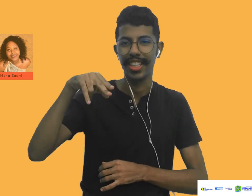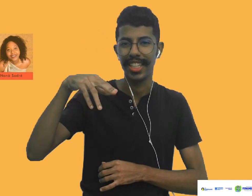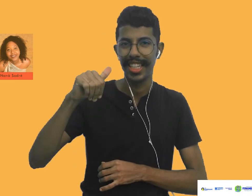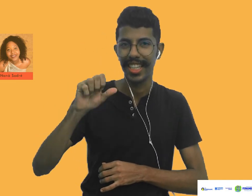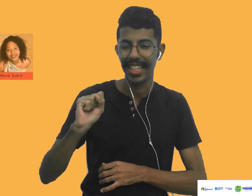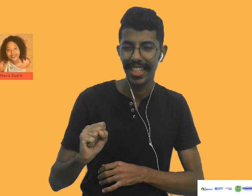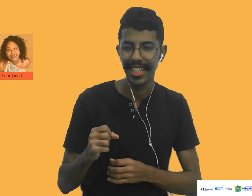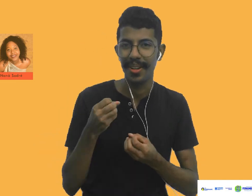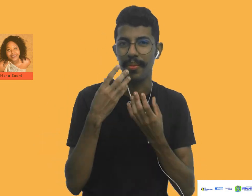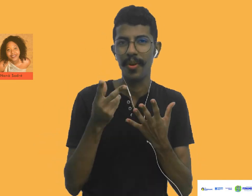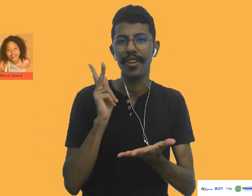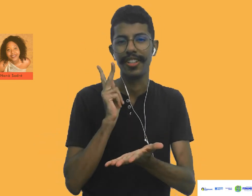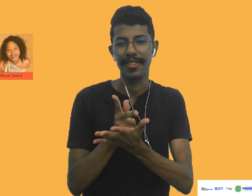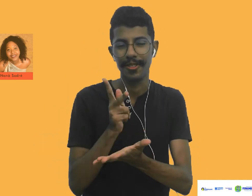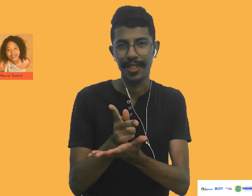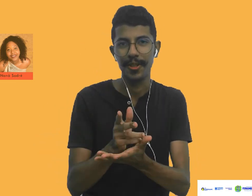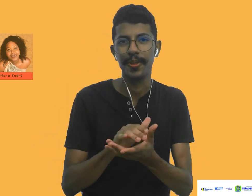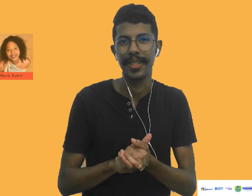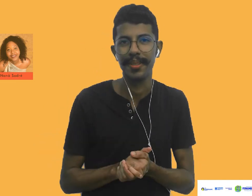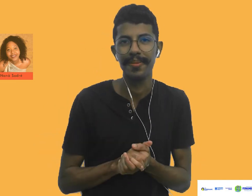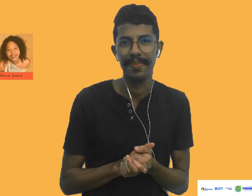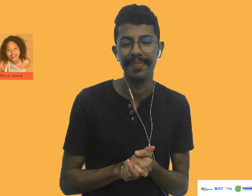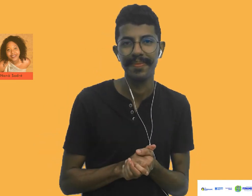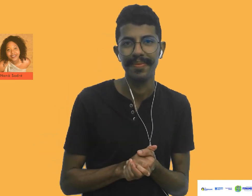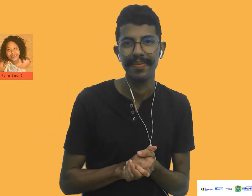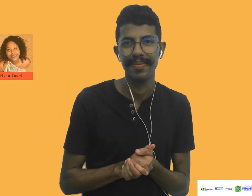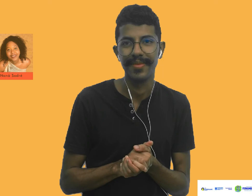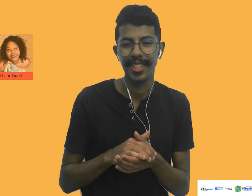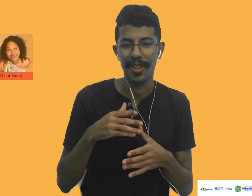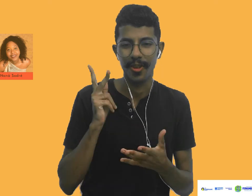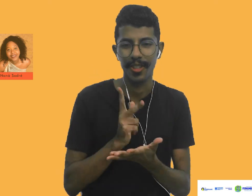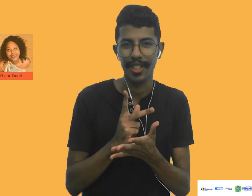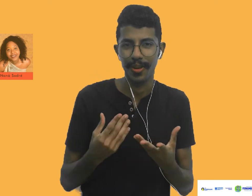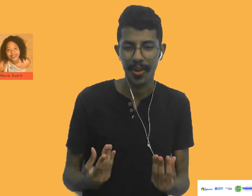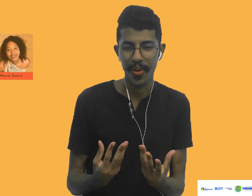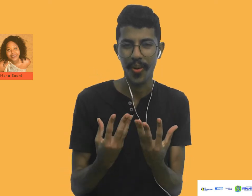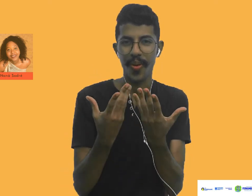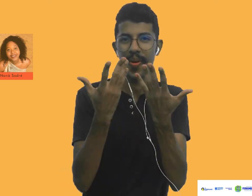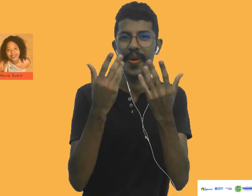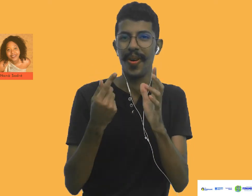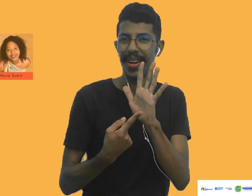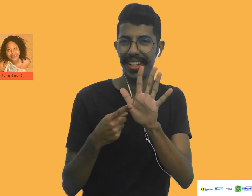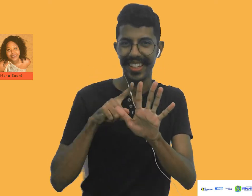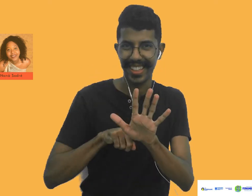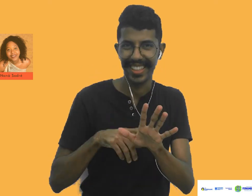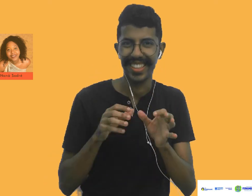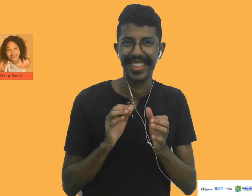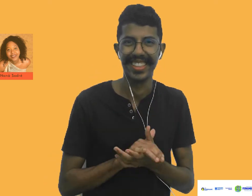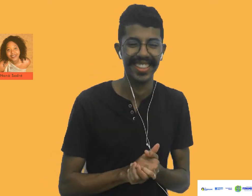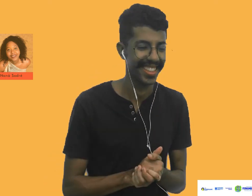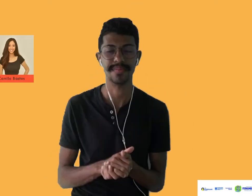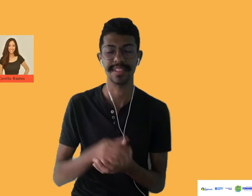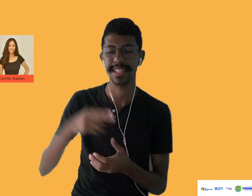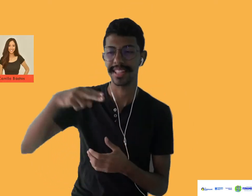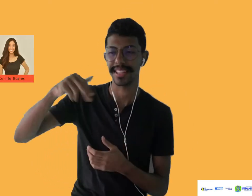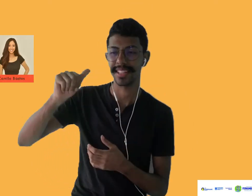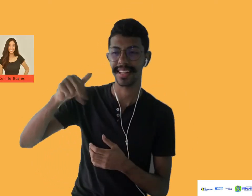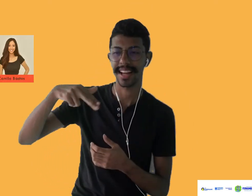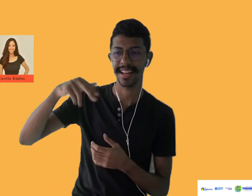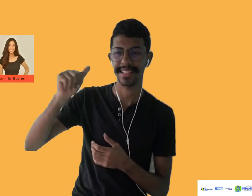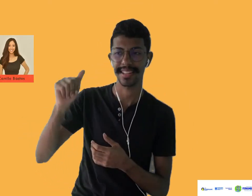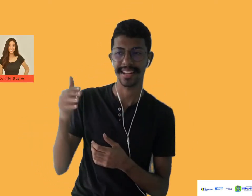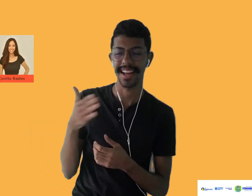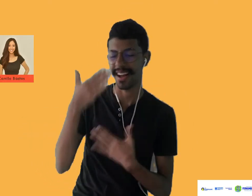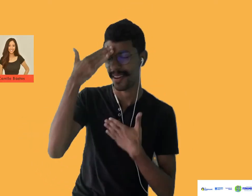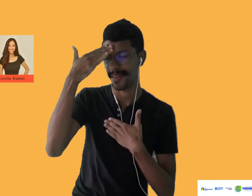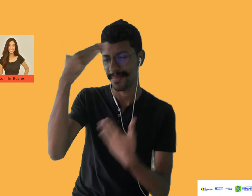tudo. Naná, muito obrigada. Esse foi mais um episódio do Fogo nas Cortinas, o podcast mais